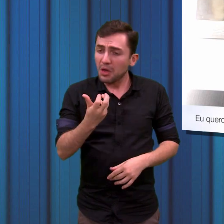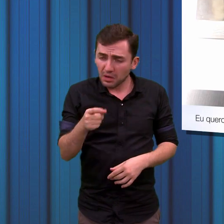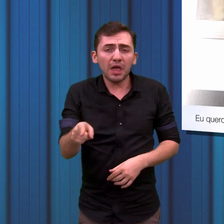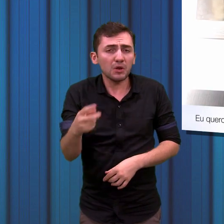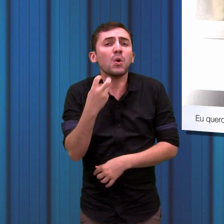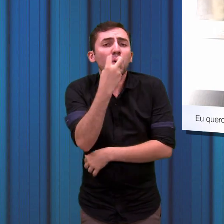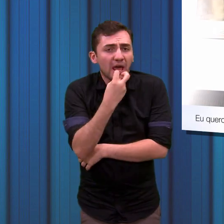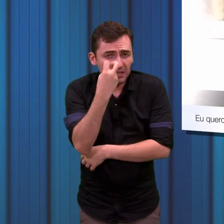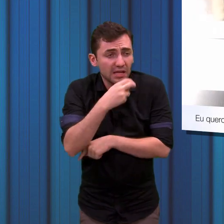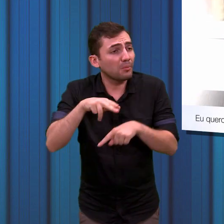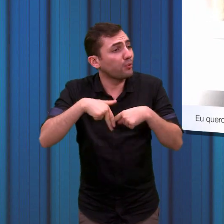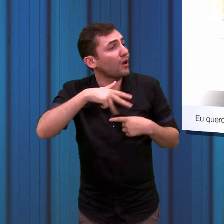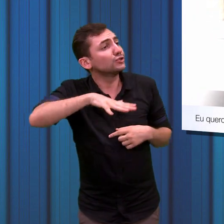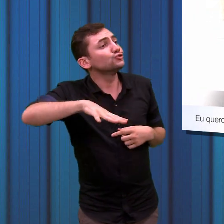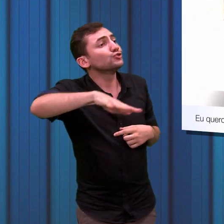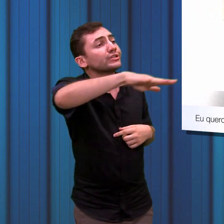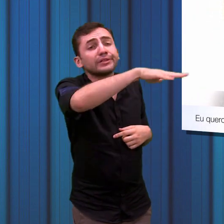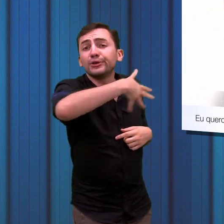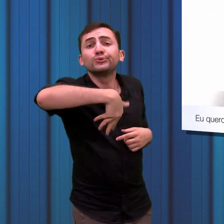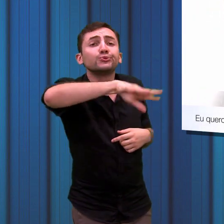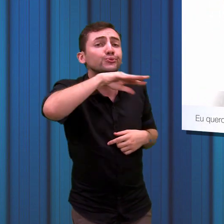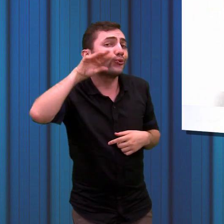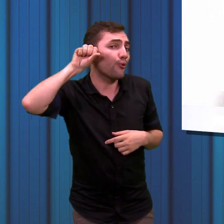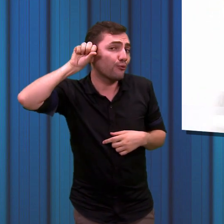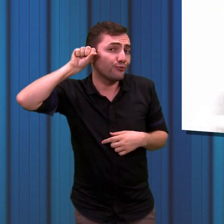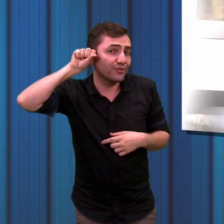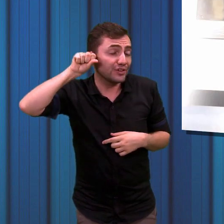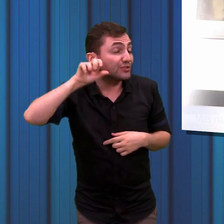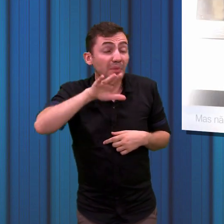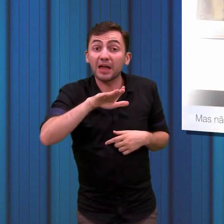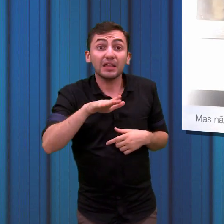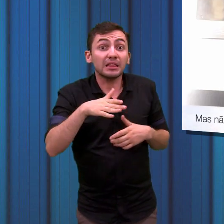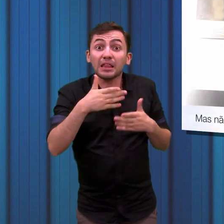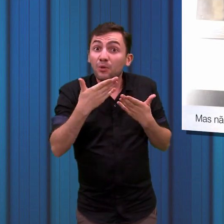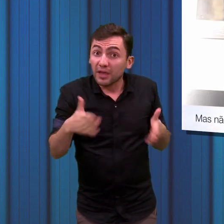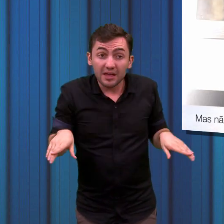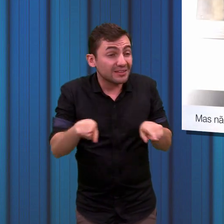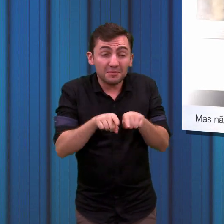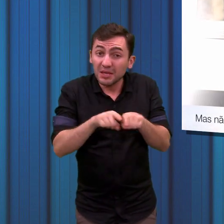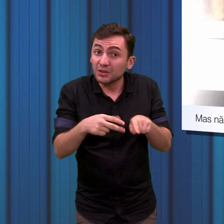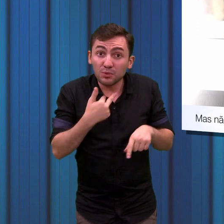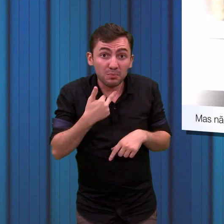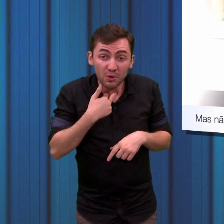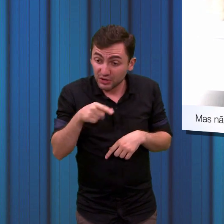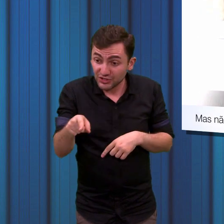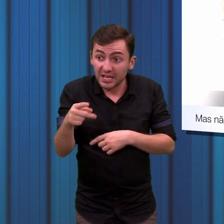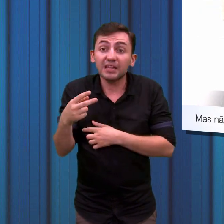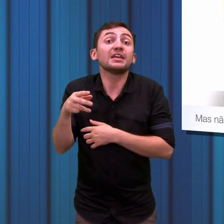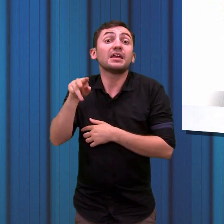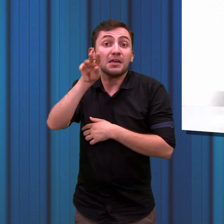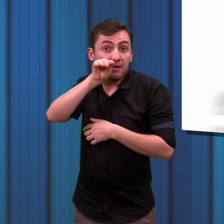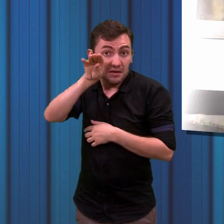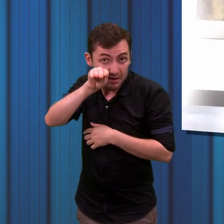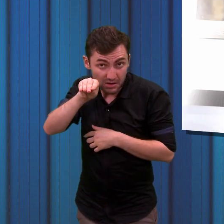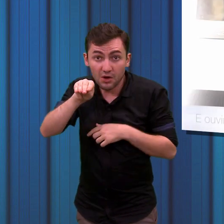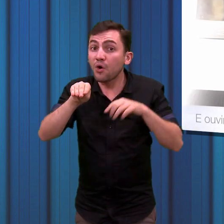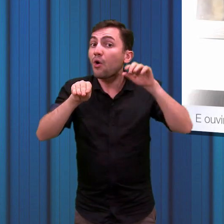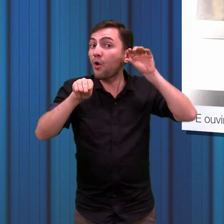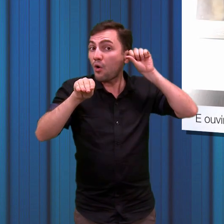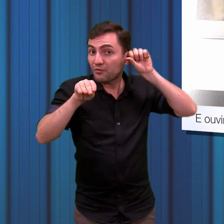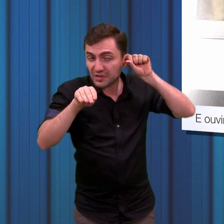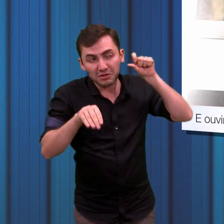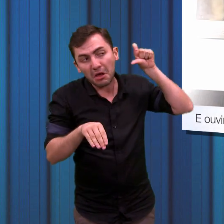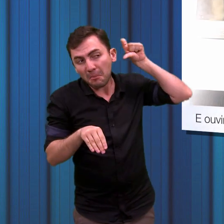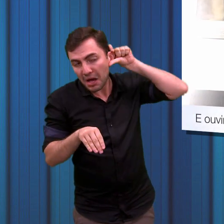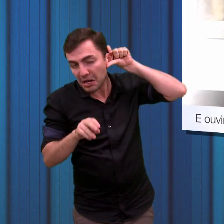Eu quero que ele seja oralizado, afinal estamos numa sociedade de ouvintes. Mas não quero e não posso esquecer que mesmo o Gui falando